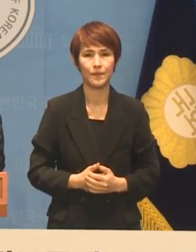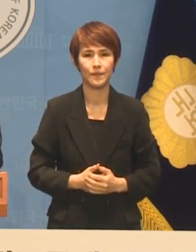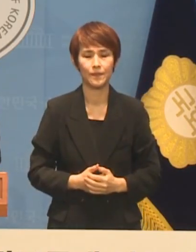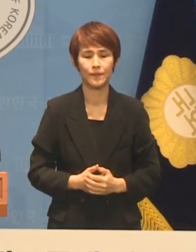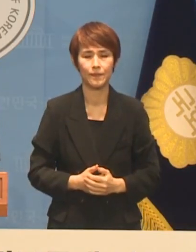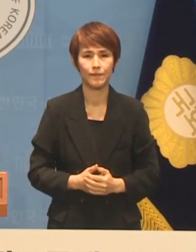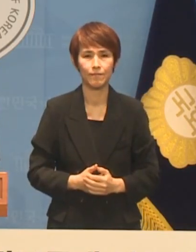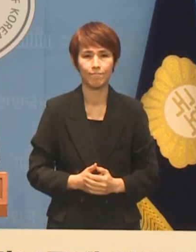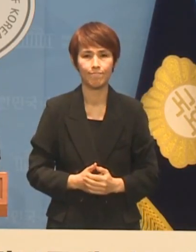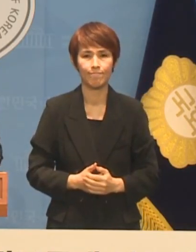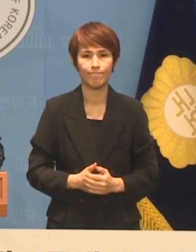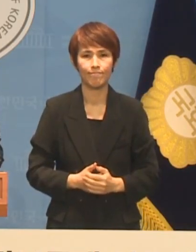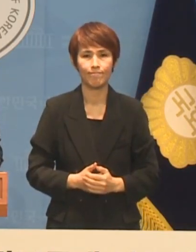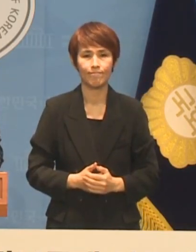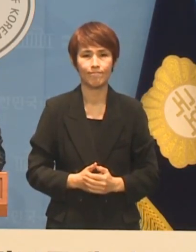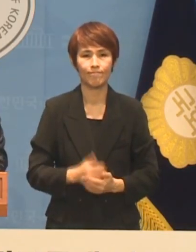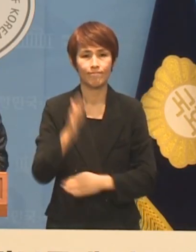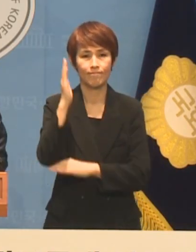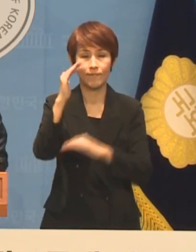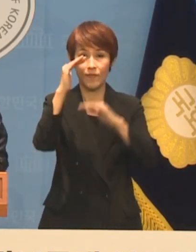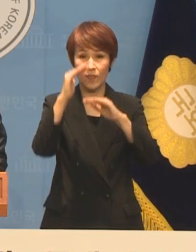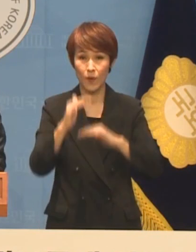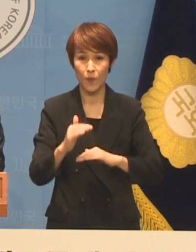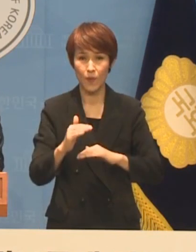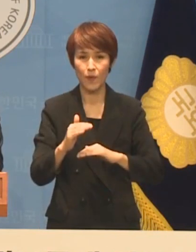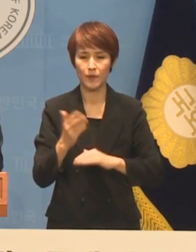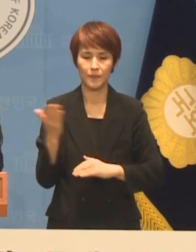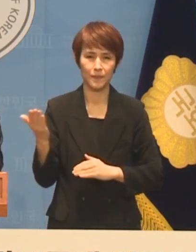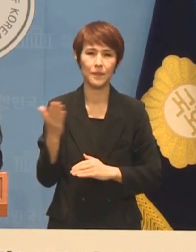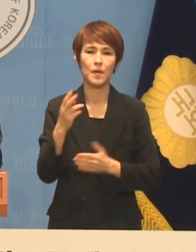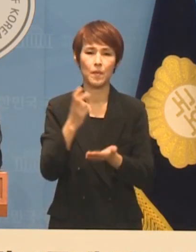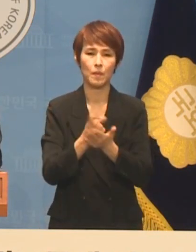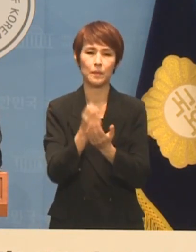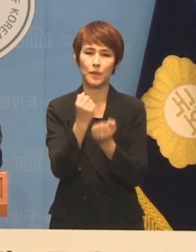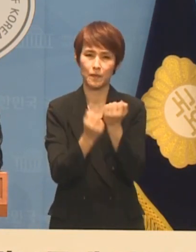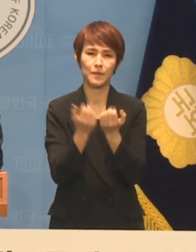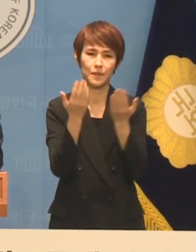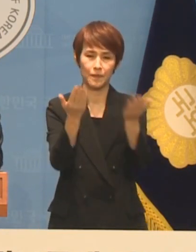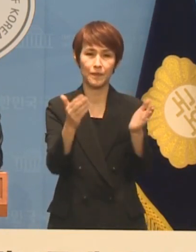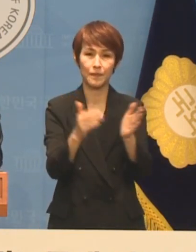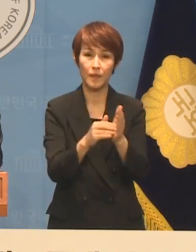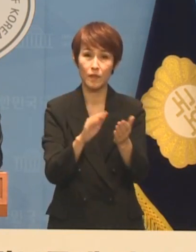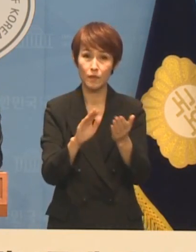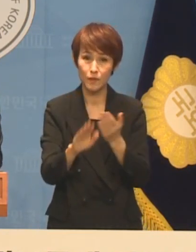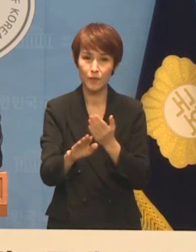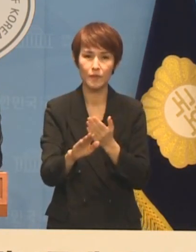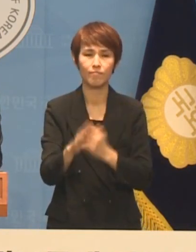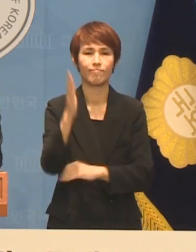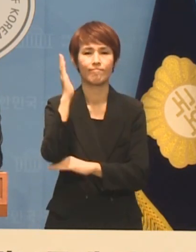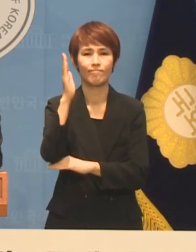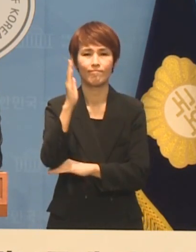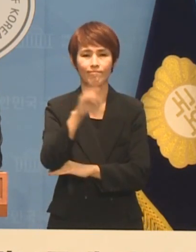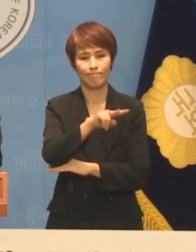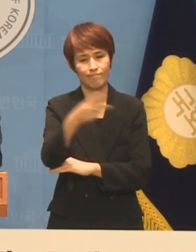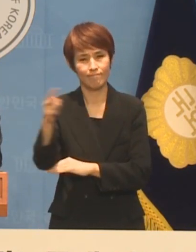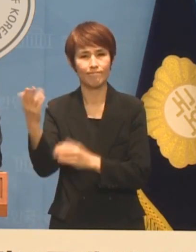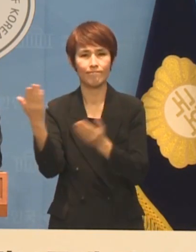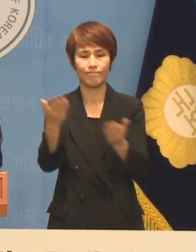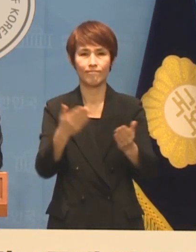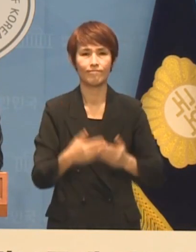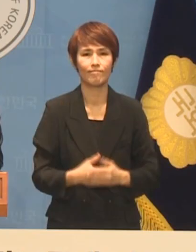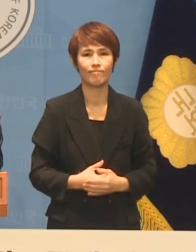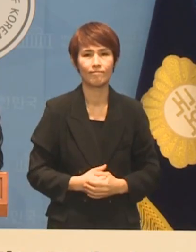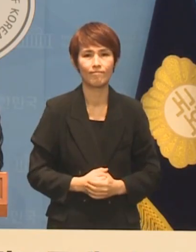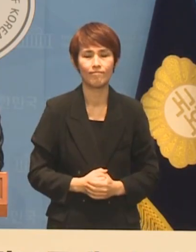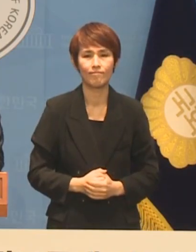참석하셨습니다. 기자회견 순서는 먼저 제가 간단하게 법안 소개를 말씀드리고 그리고 지지 발언을 정진임 소장님께서